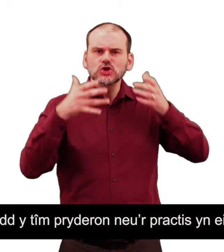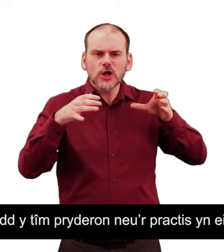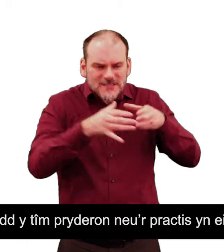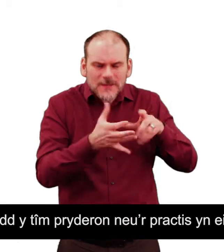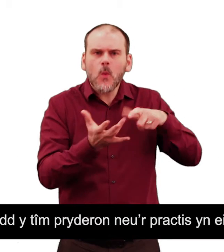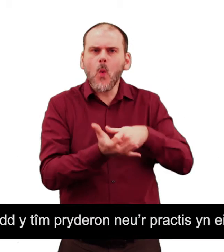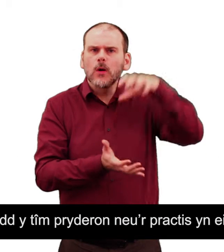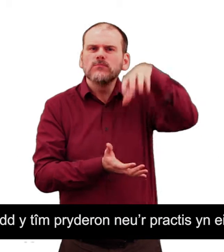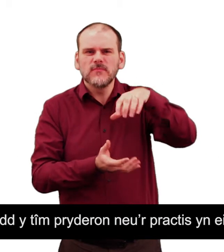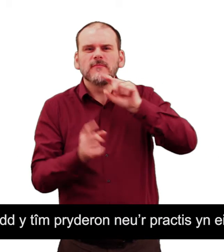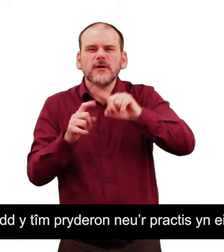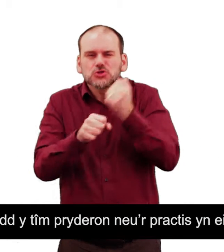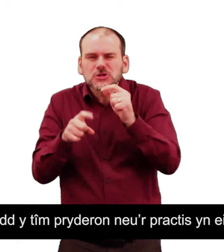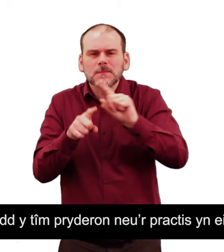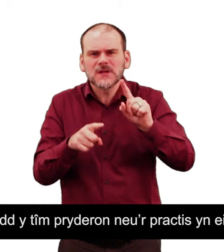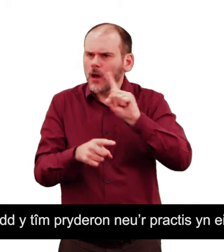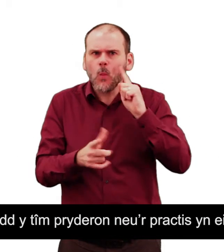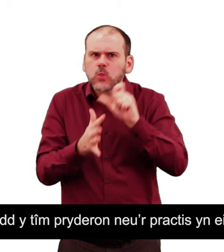Beth fydd y tîm pryderon neu'r practis yn ei wneud?